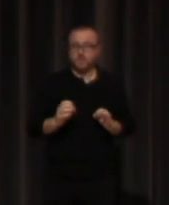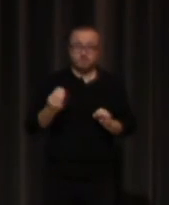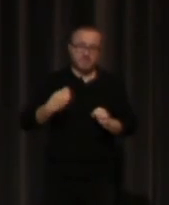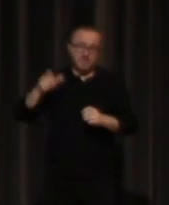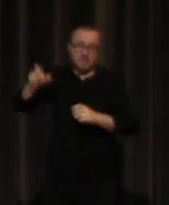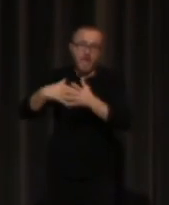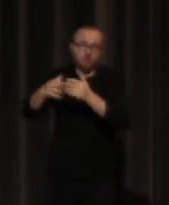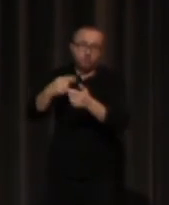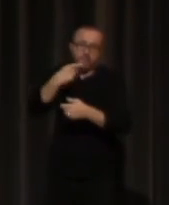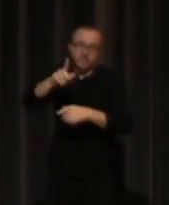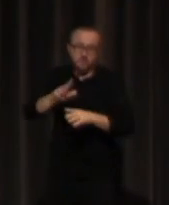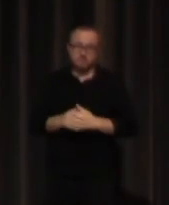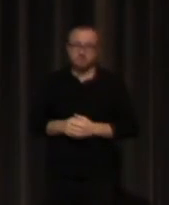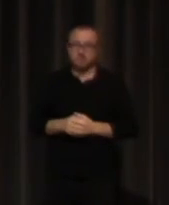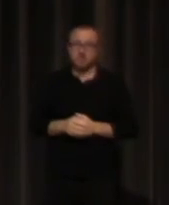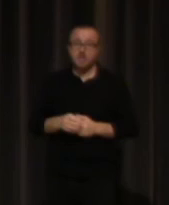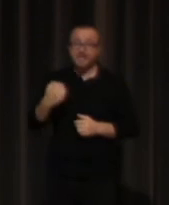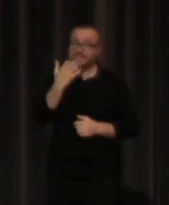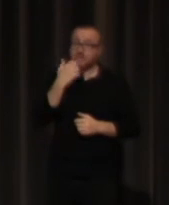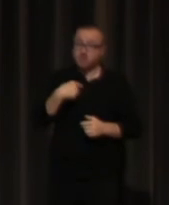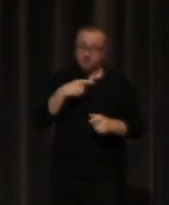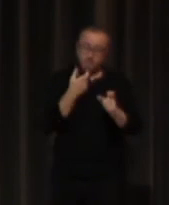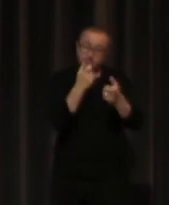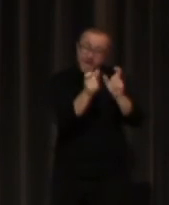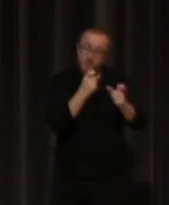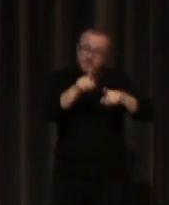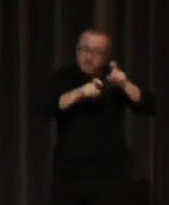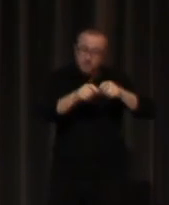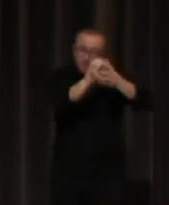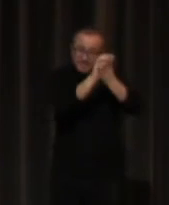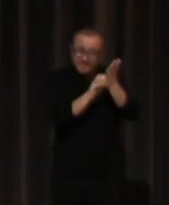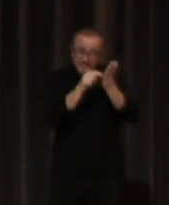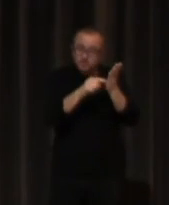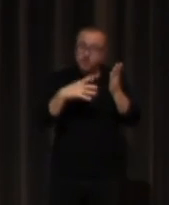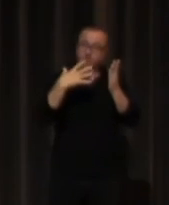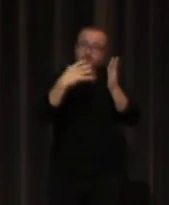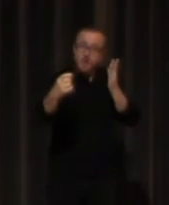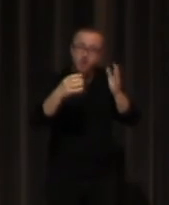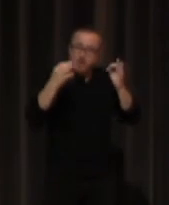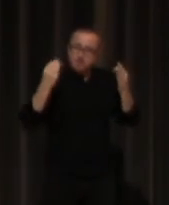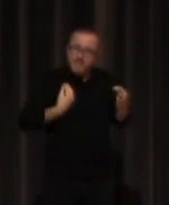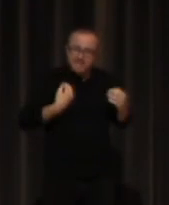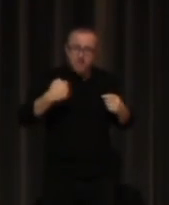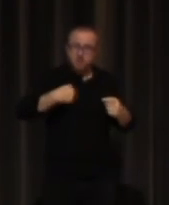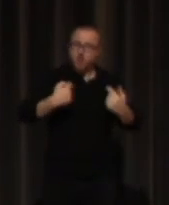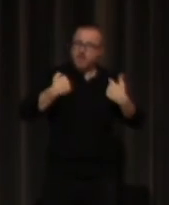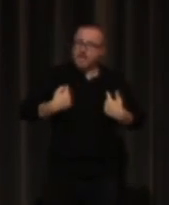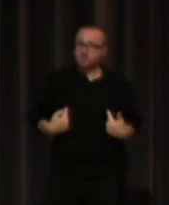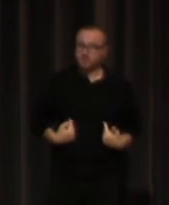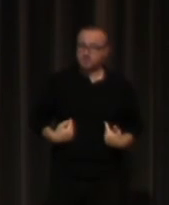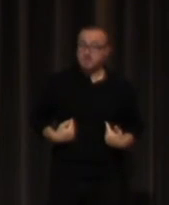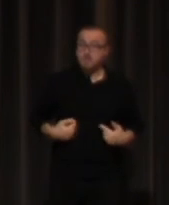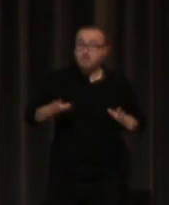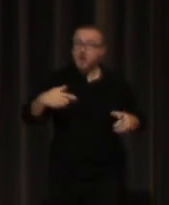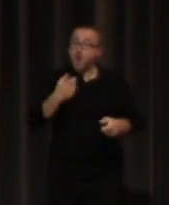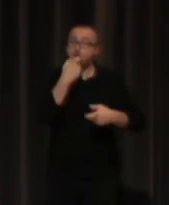volés dir les coses d'una manera única. Però com veiem, això no és possible perquè no hi ha paraules úniques. Algun poeta